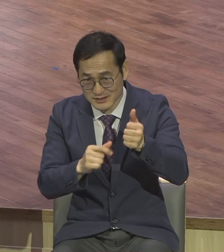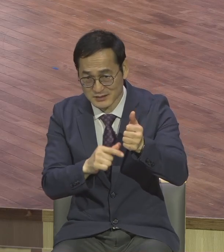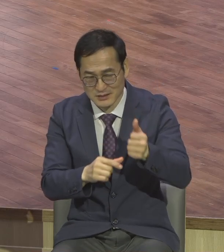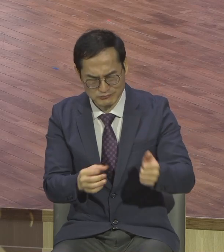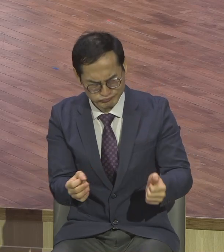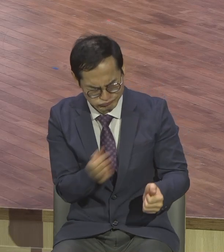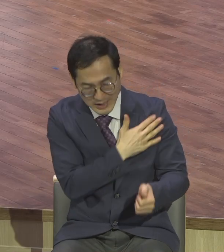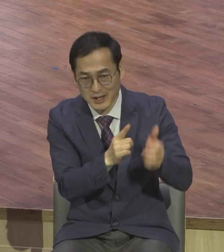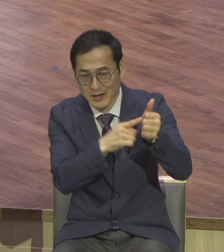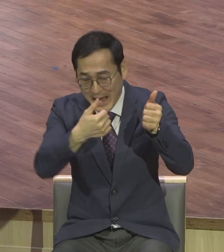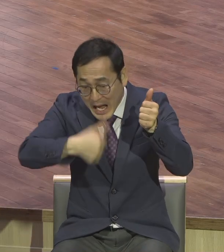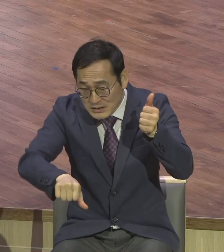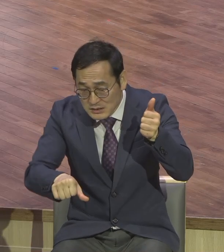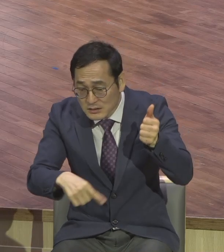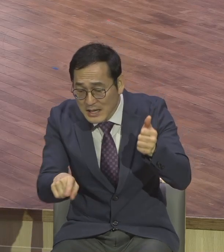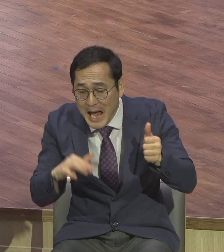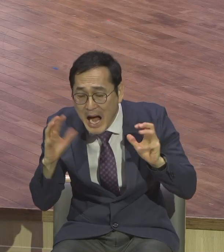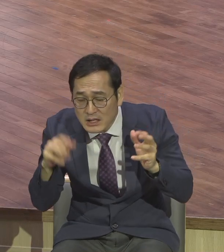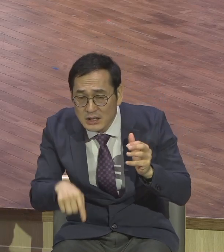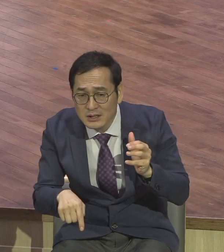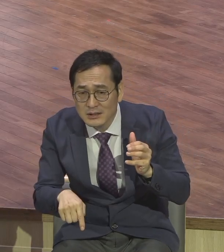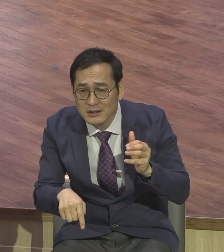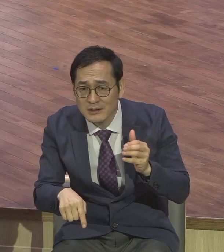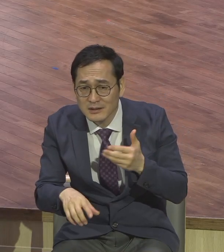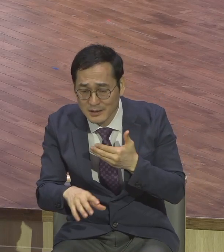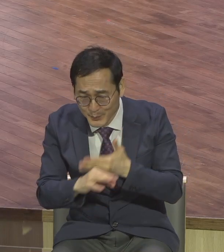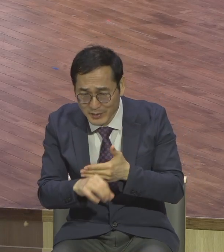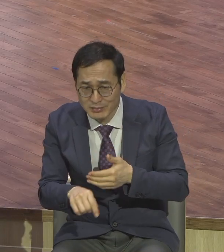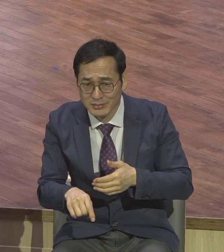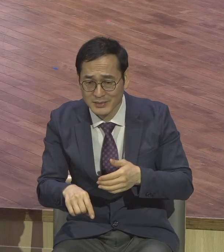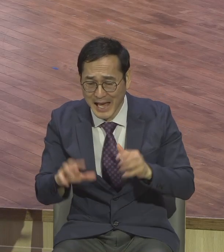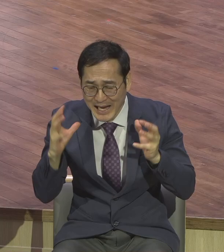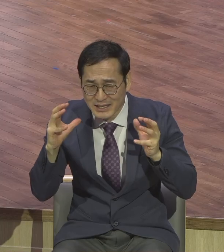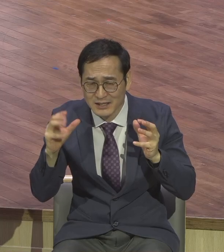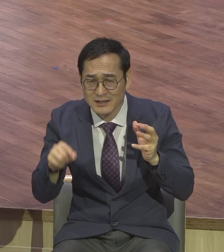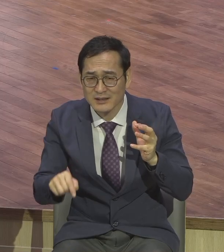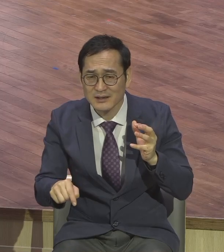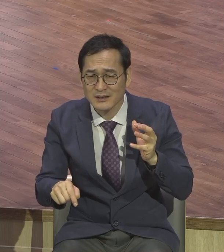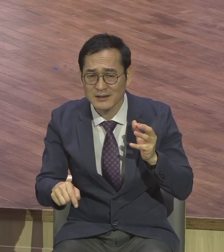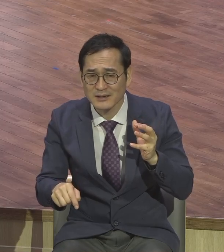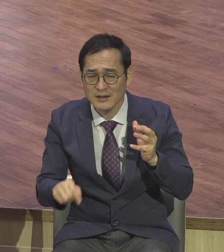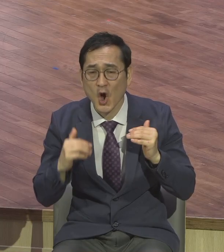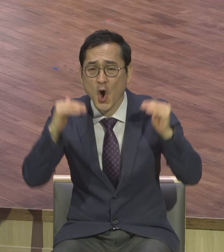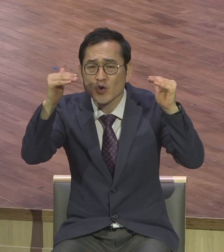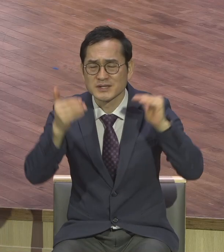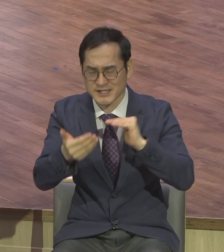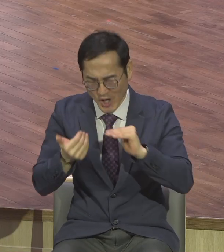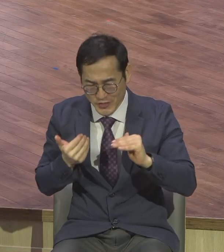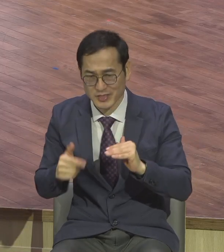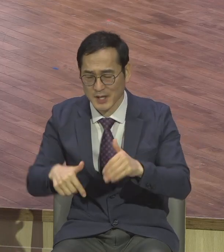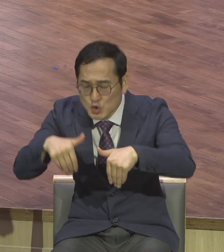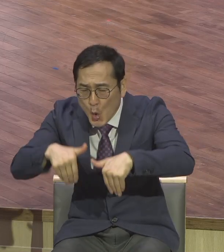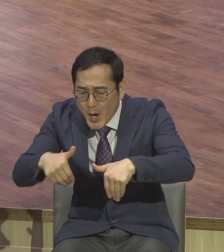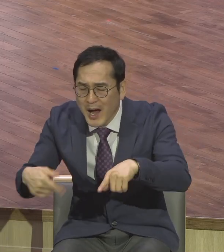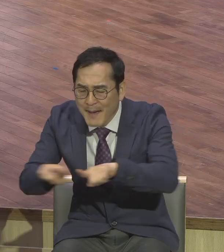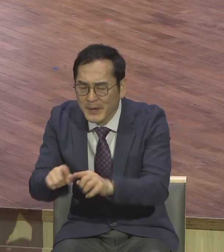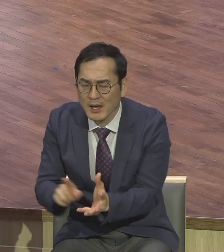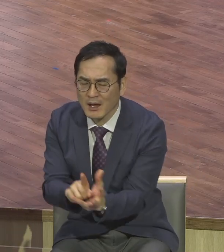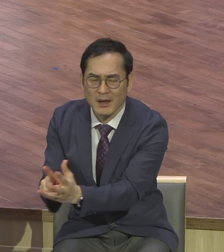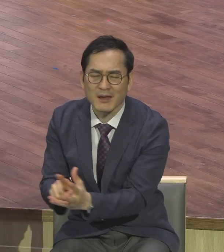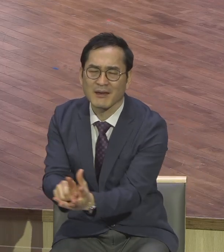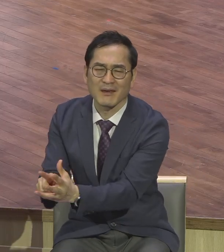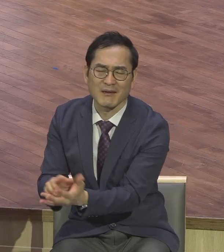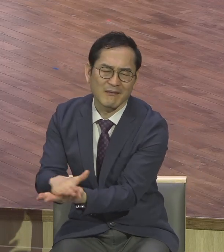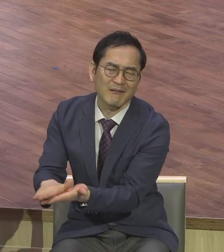해도 나이가 좀 들어 성년식을 하기 전까지는 종들하고 같이 놀았어요. 뭐